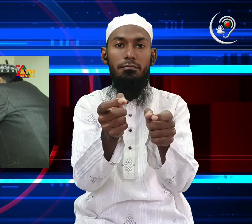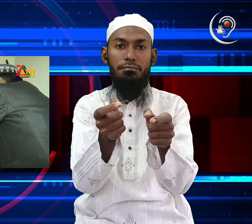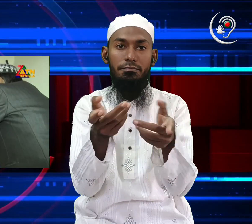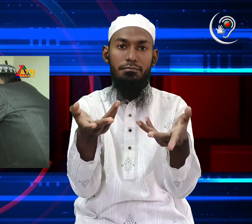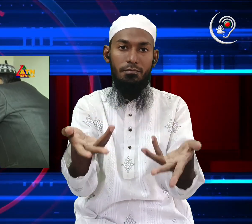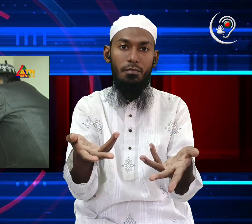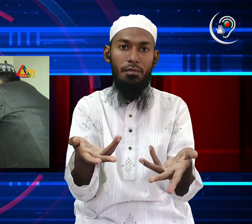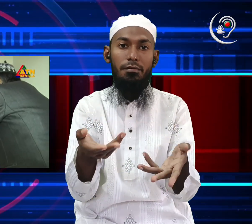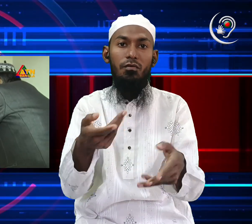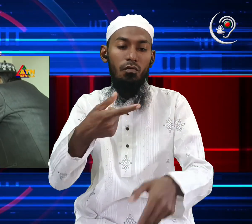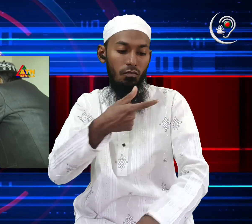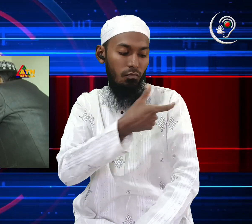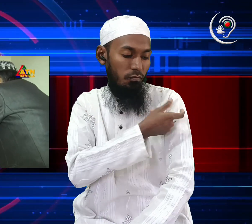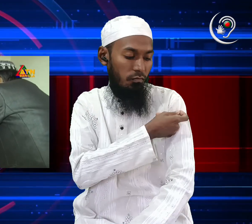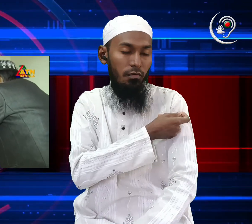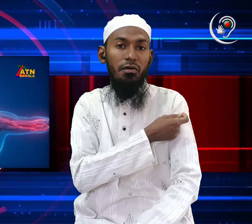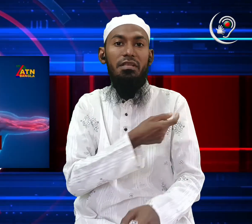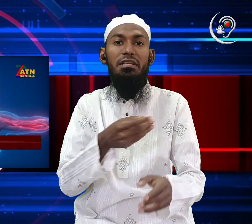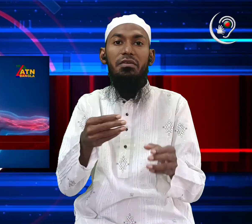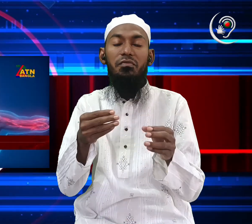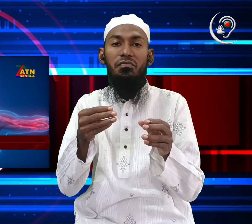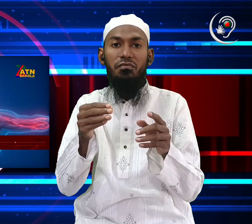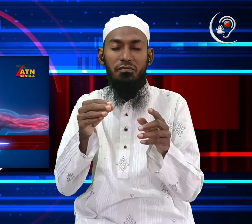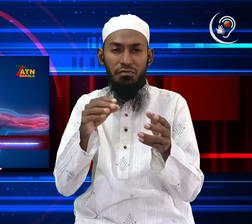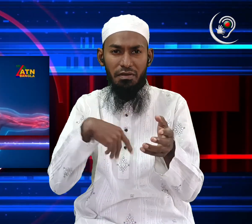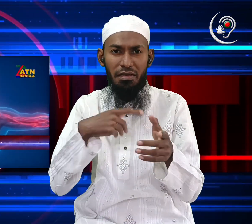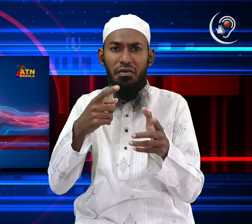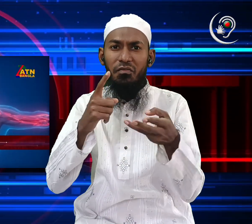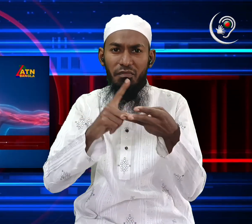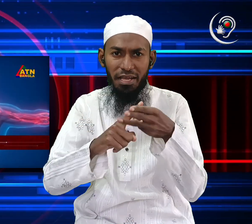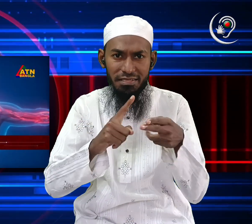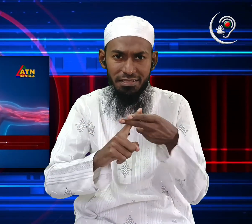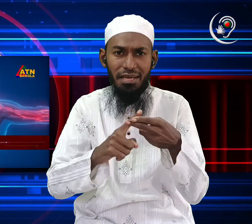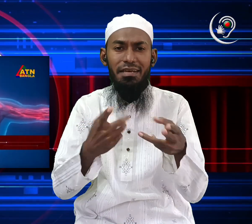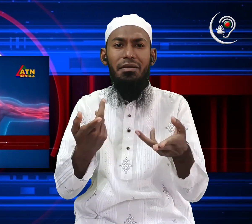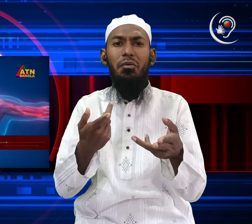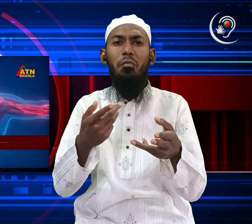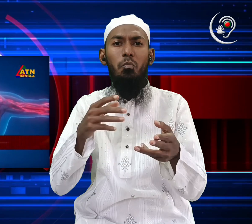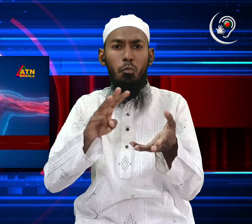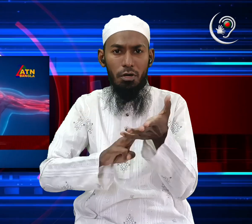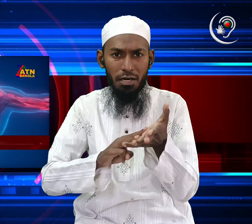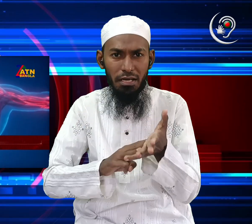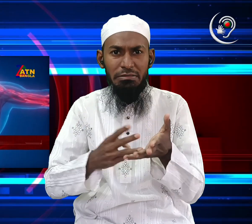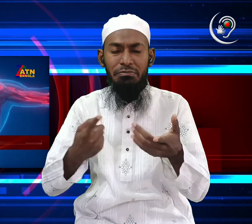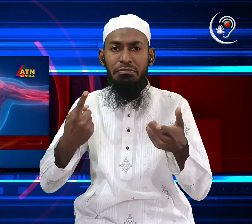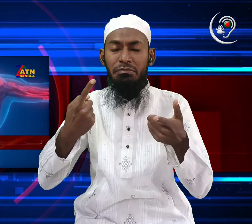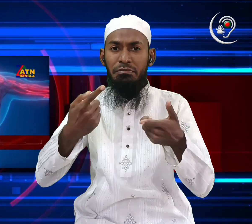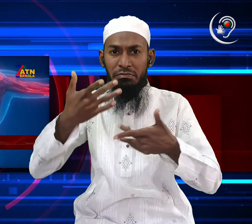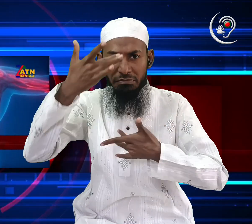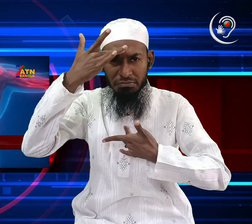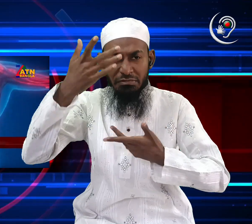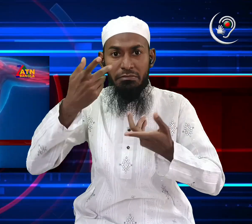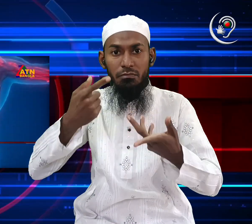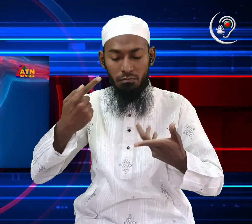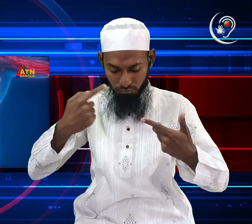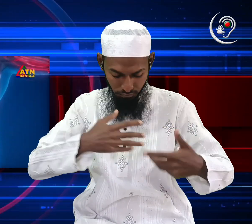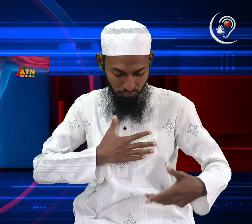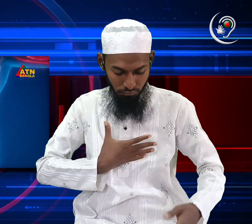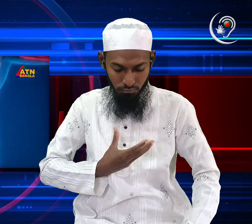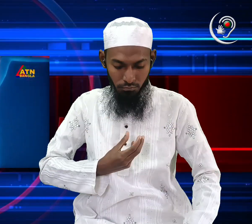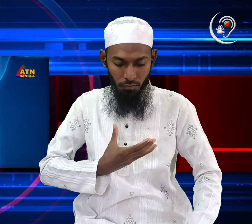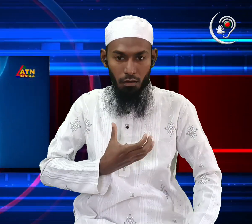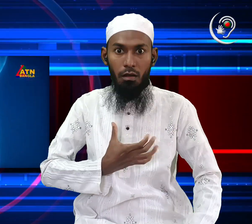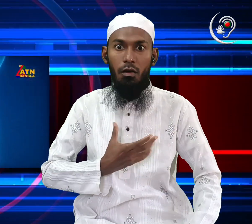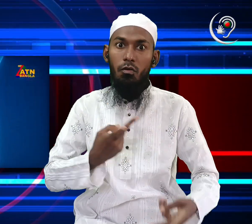করোনা টিকা ফাইজার, মডার্না ও অ্যাস্ট্রাজেনেকার ডোজের প্রভাবে মস্তিষ্ক, হৃৎপিণ্ড ও রক্তে জটিলতা বৃদ্ধির ঝুঁকি বাড়ে বলে জানা